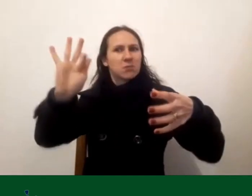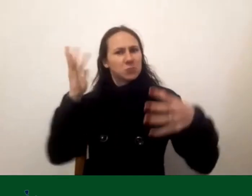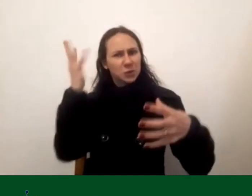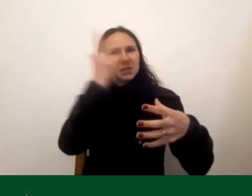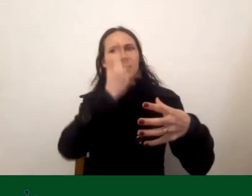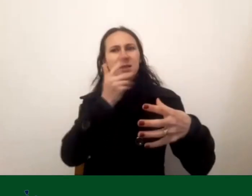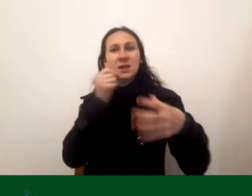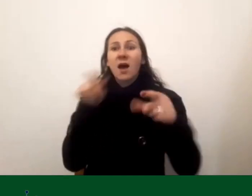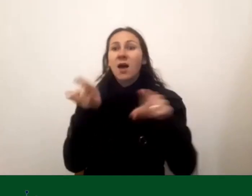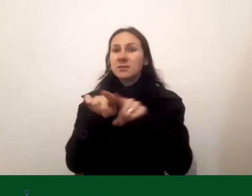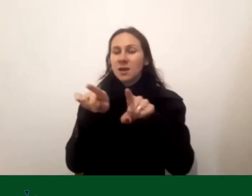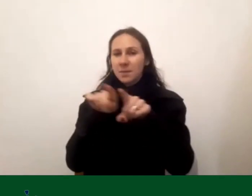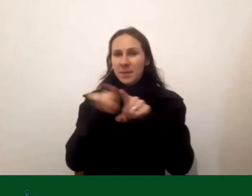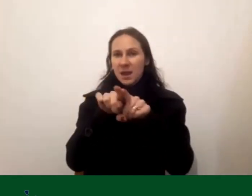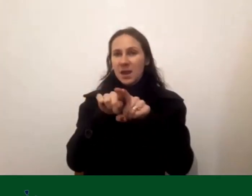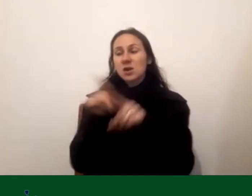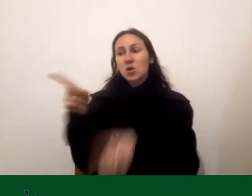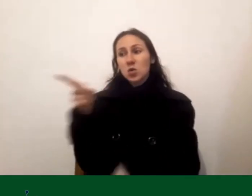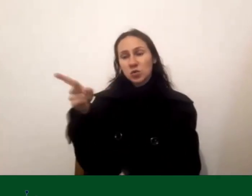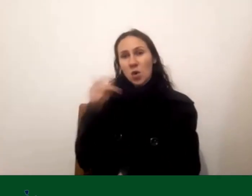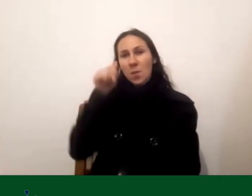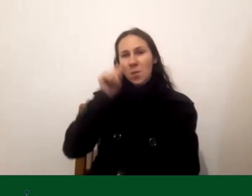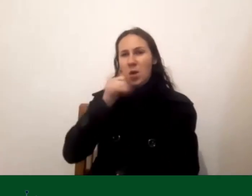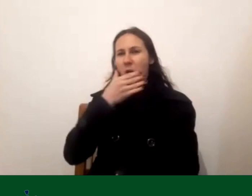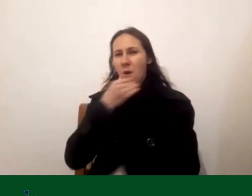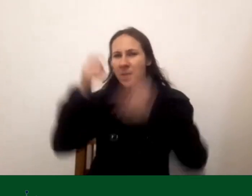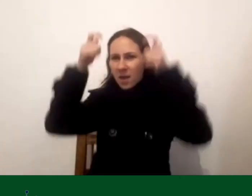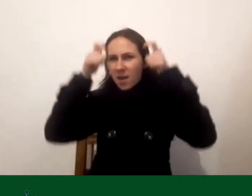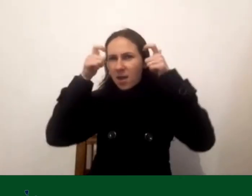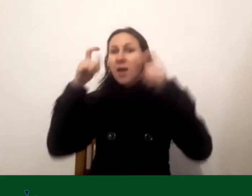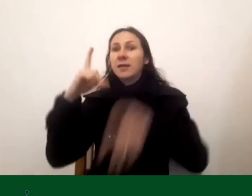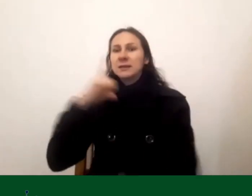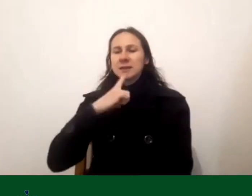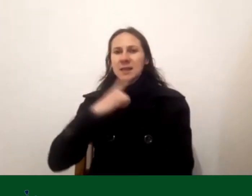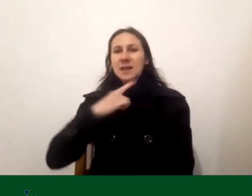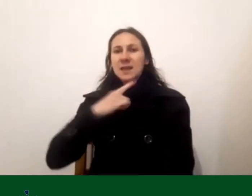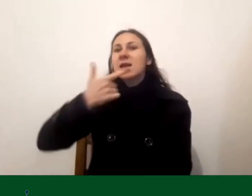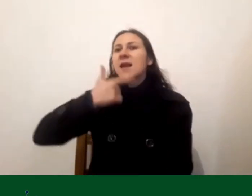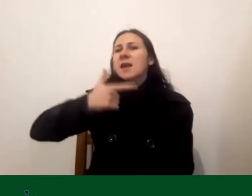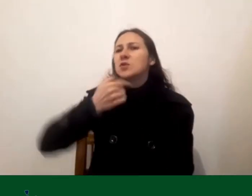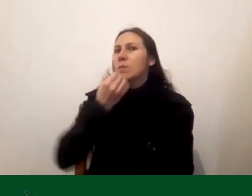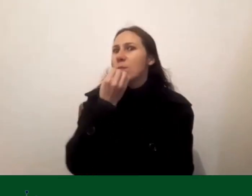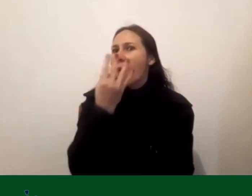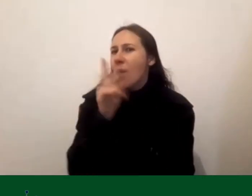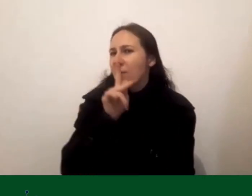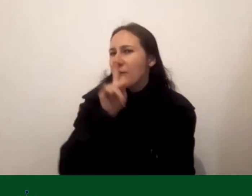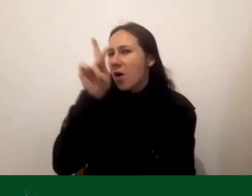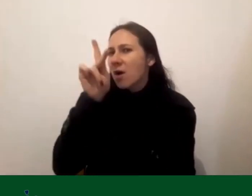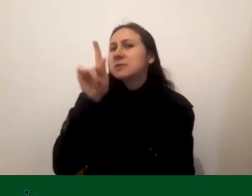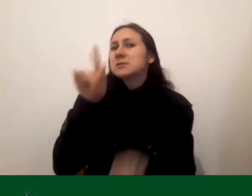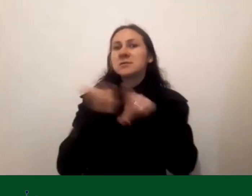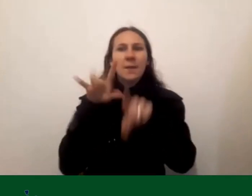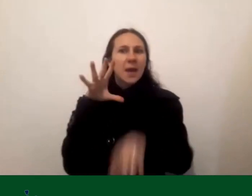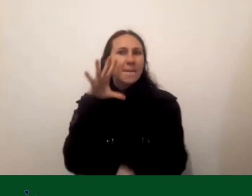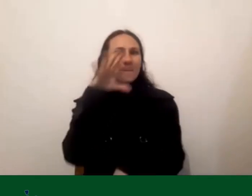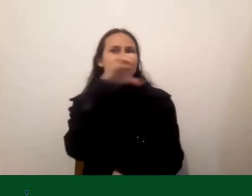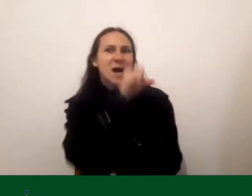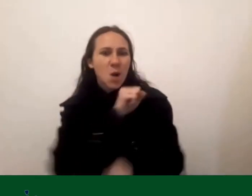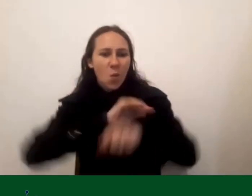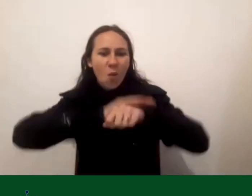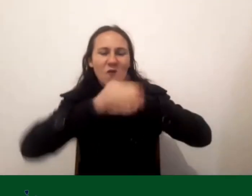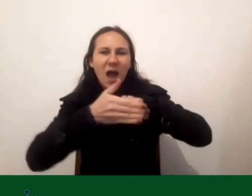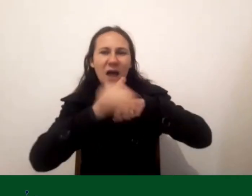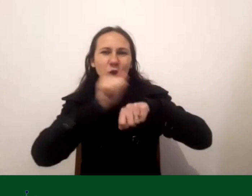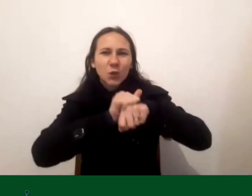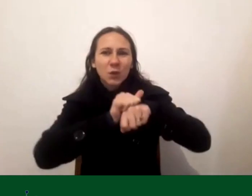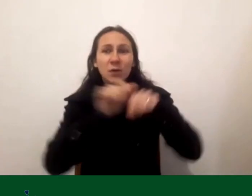sempre junto um queijo bom e forte, um pão de casca dura e uma garrafa de